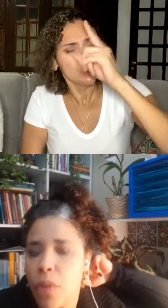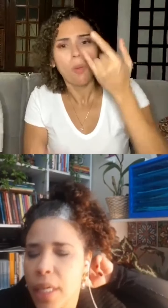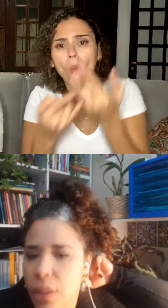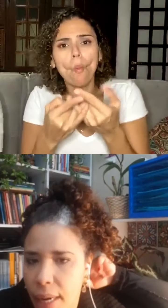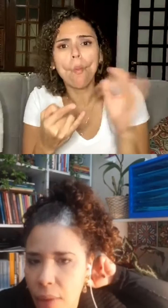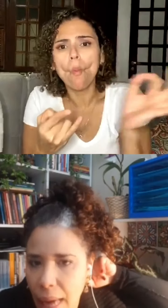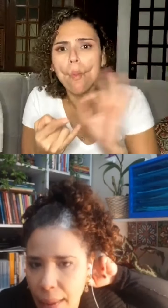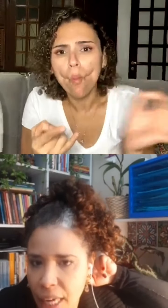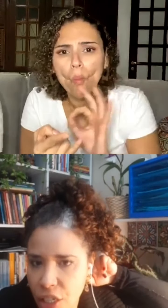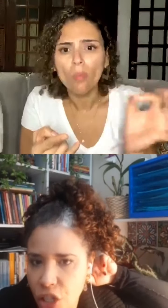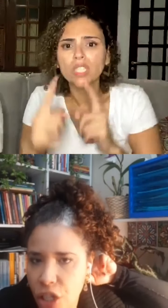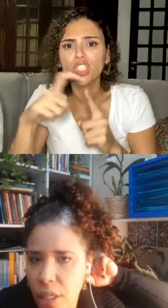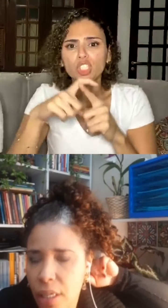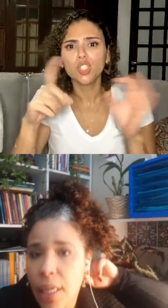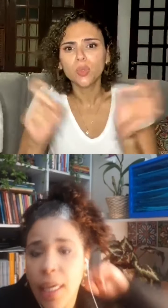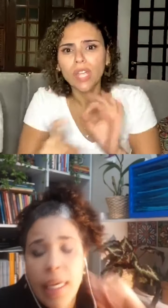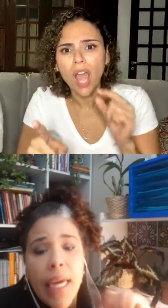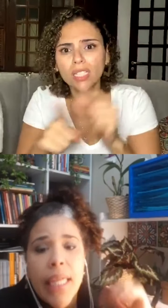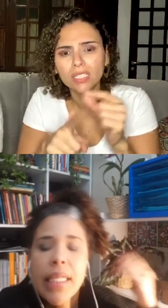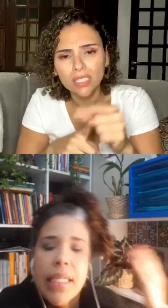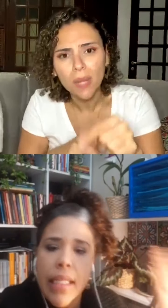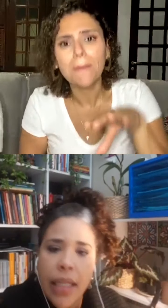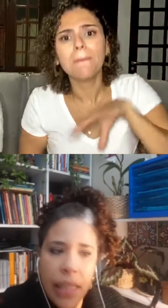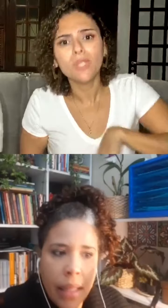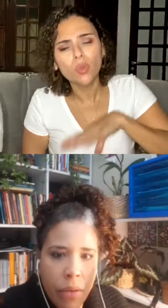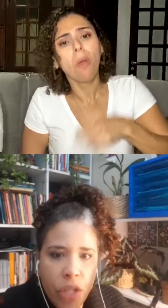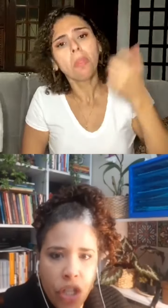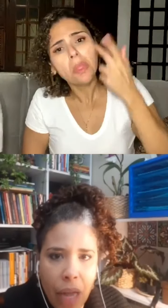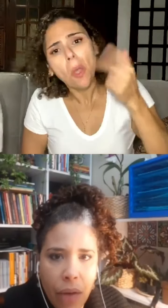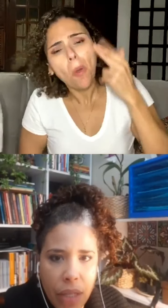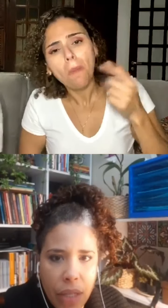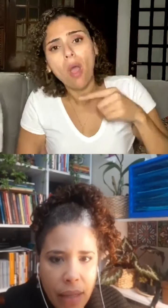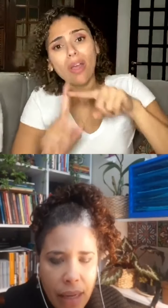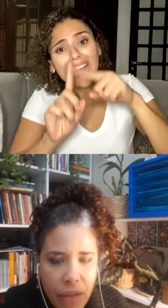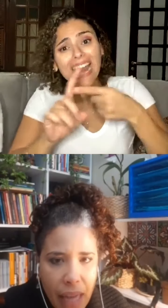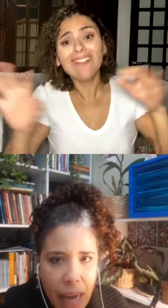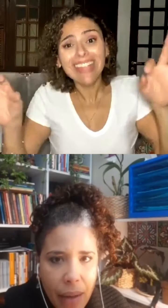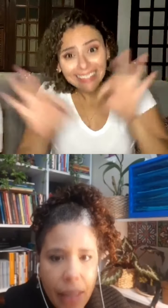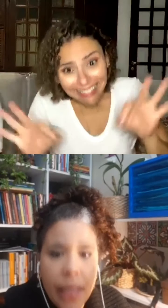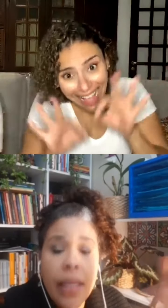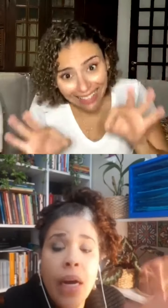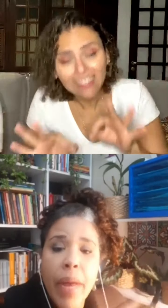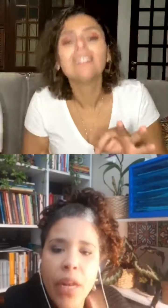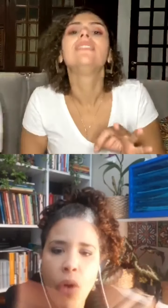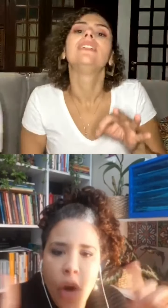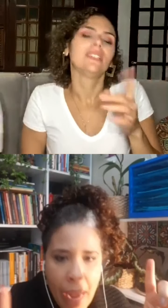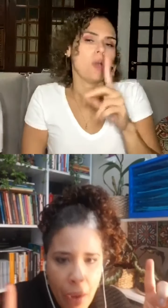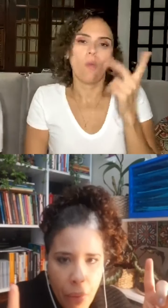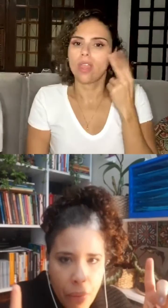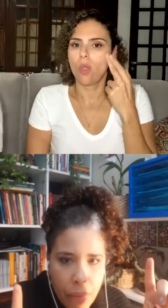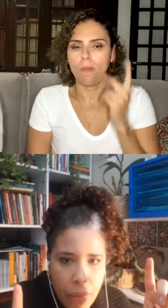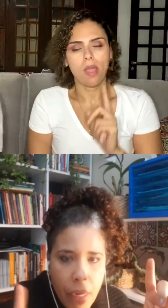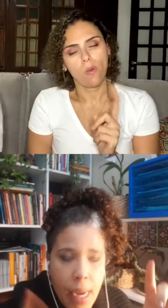Menstruando regularmente e ainda assim não está conseguindo engravidar. Não é